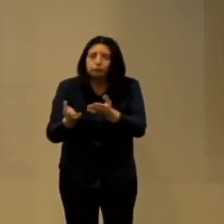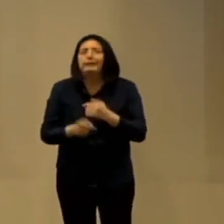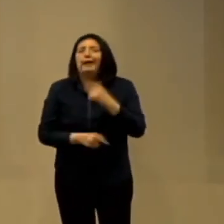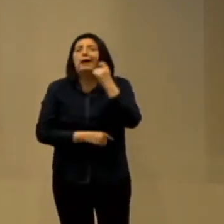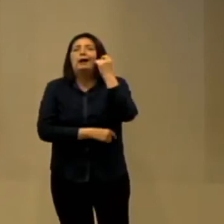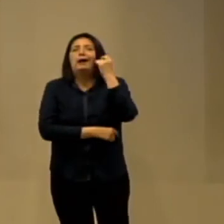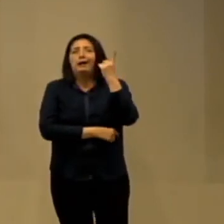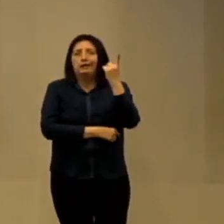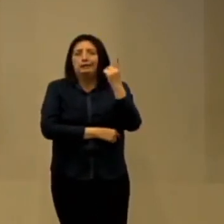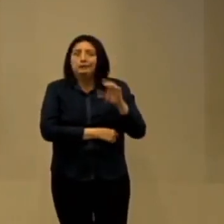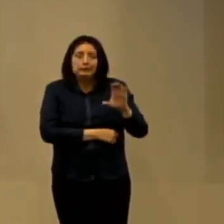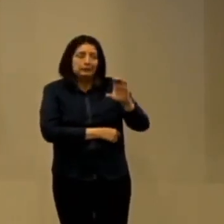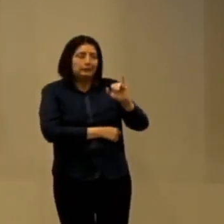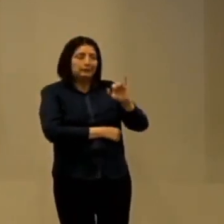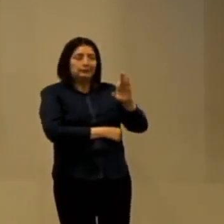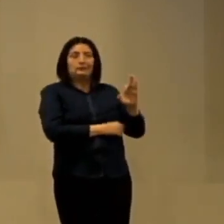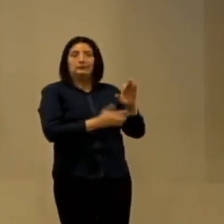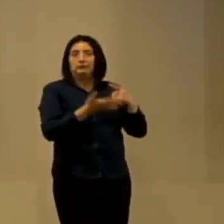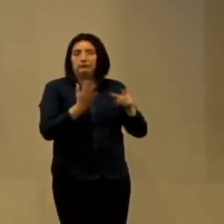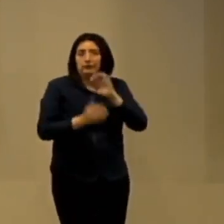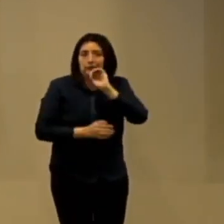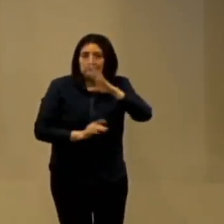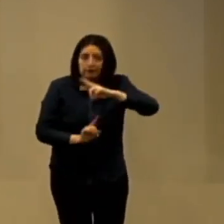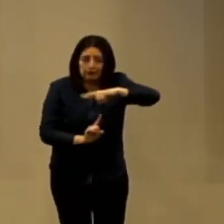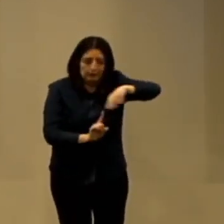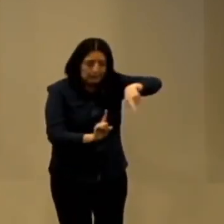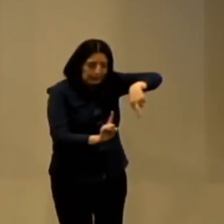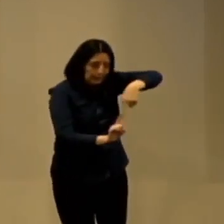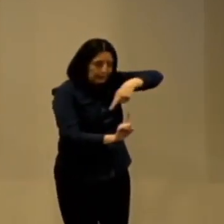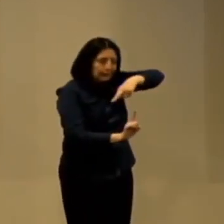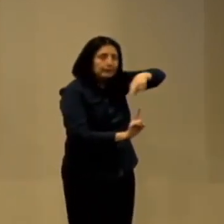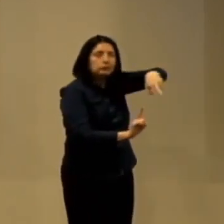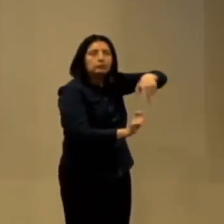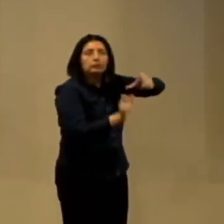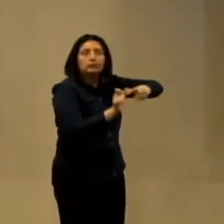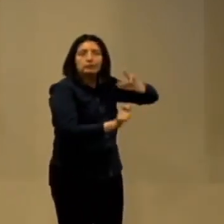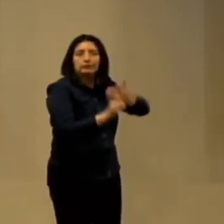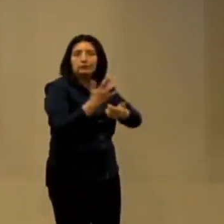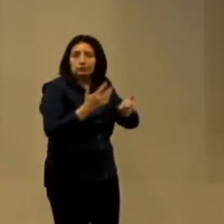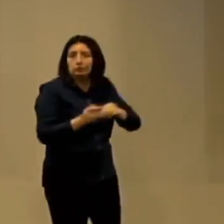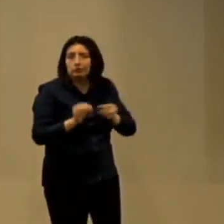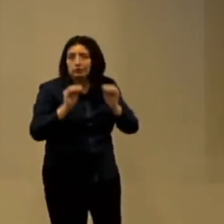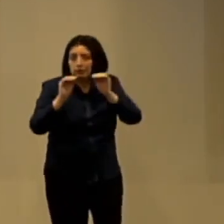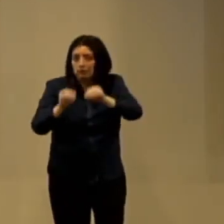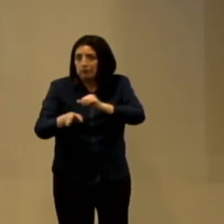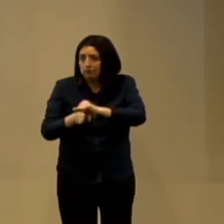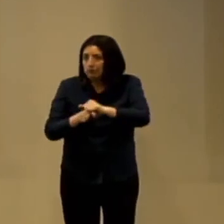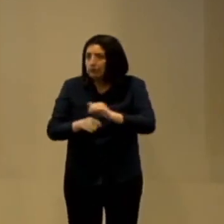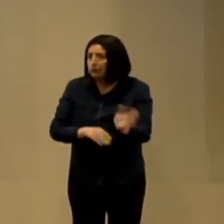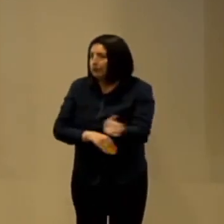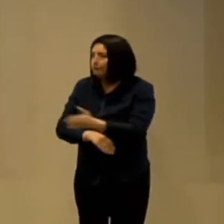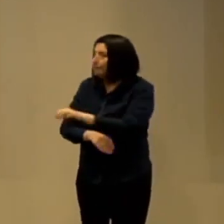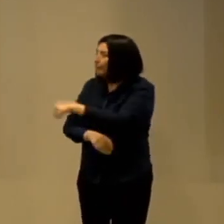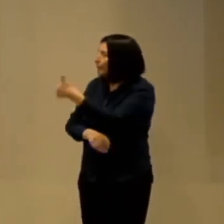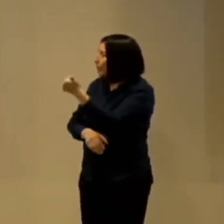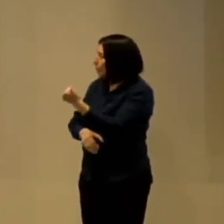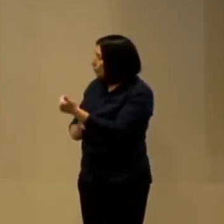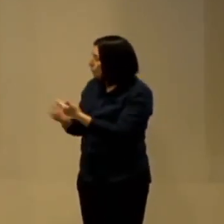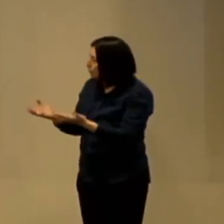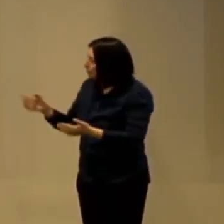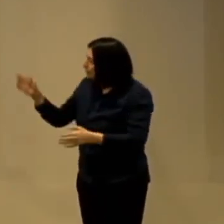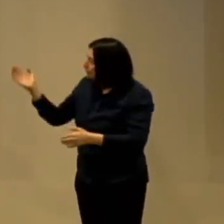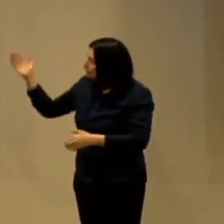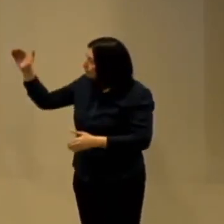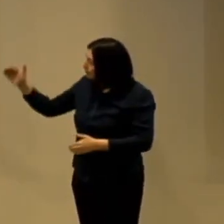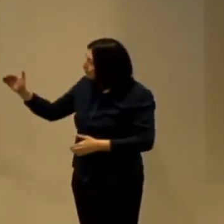eso la CIF muy claramente nos habla de los entornos. Y eso es lo que tenemos que aplicar. El otro elemento importante